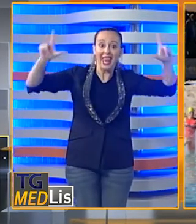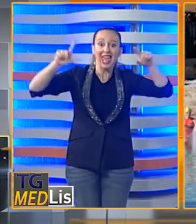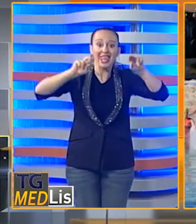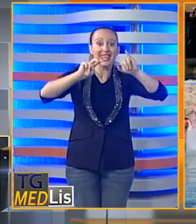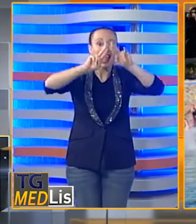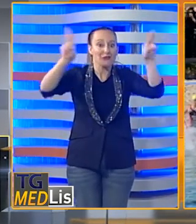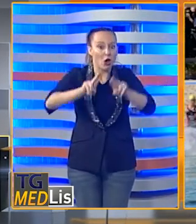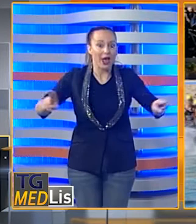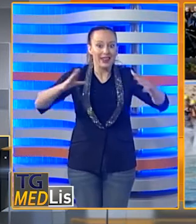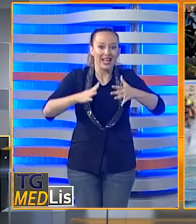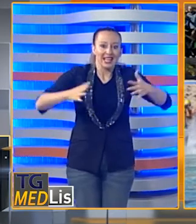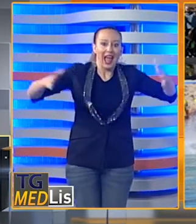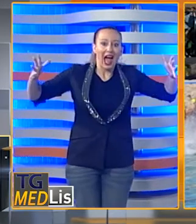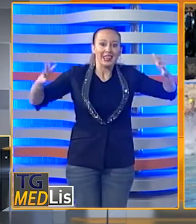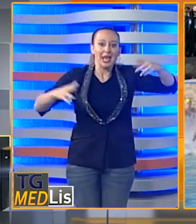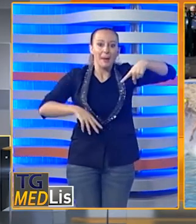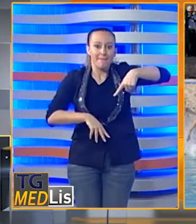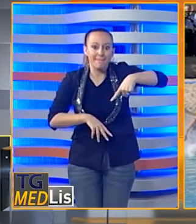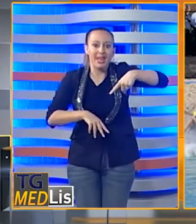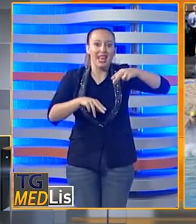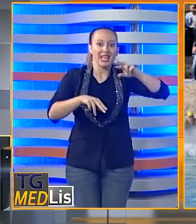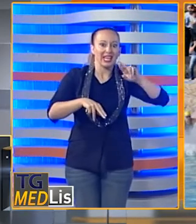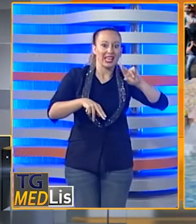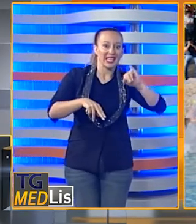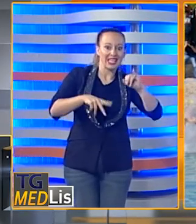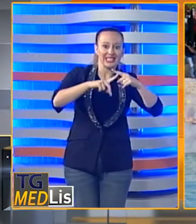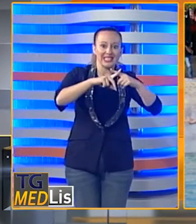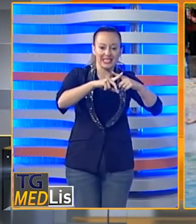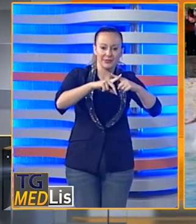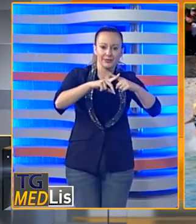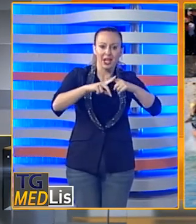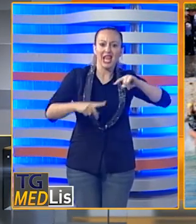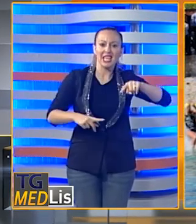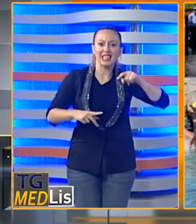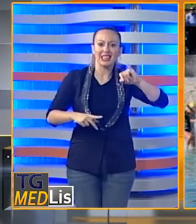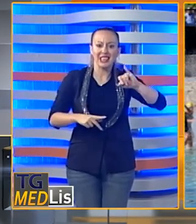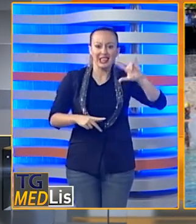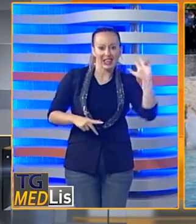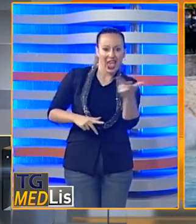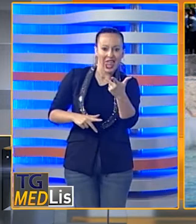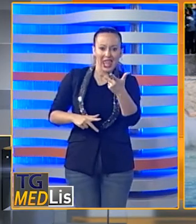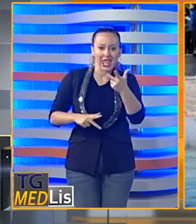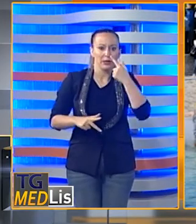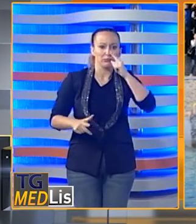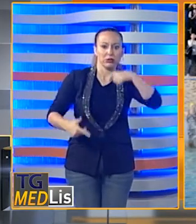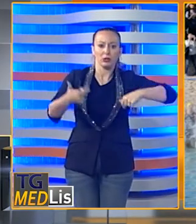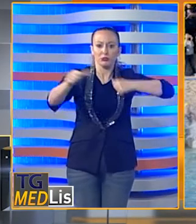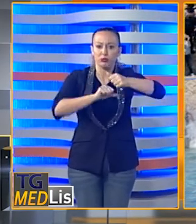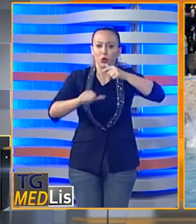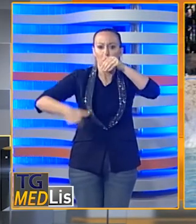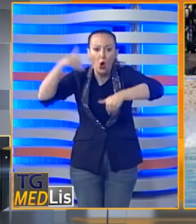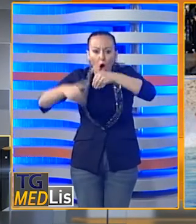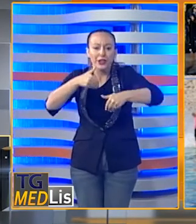A Mondello, la finale del circuito internazionale Grand Prix di triathlon. Oltre 100 atleti